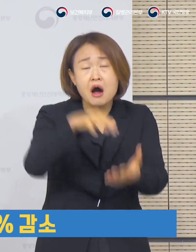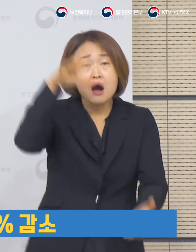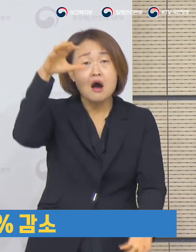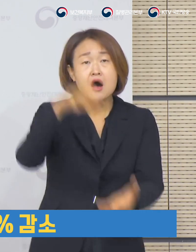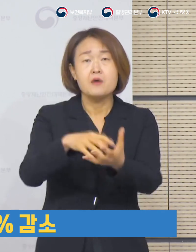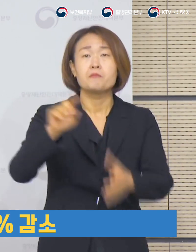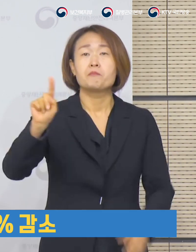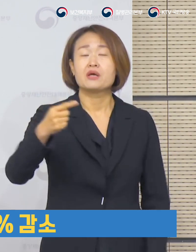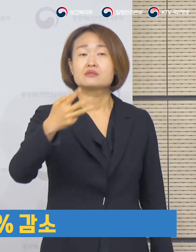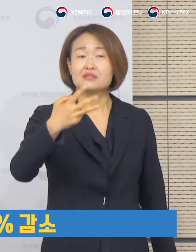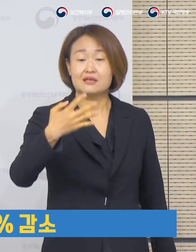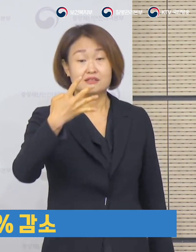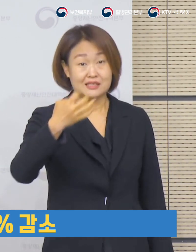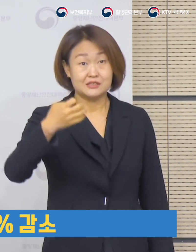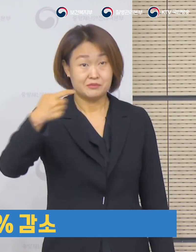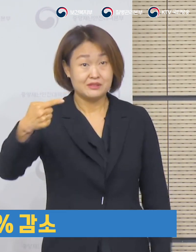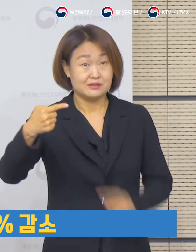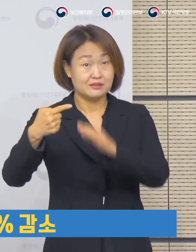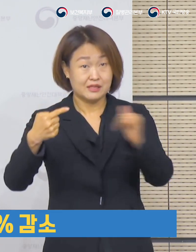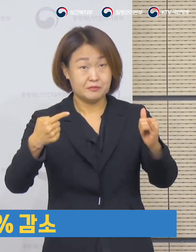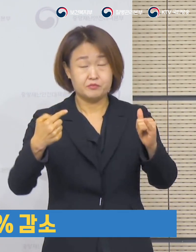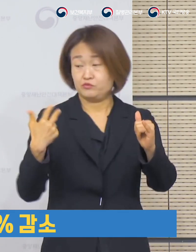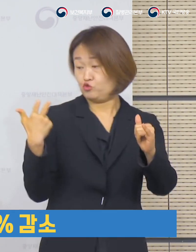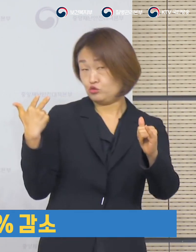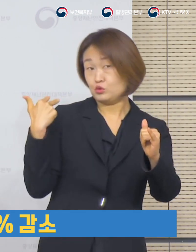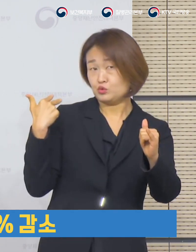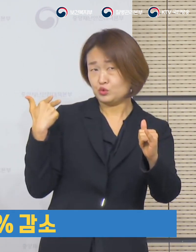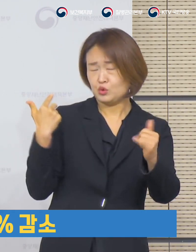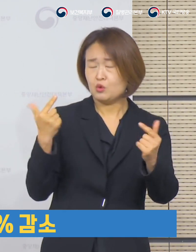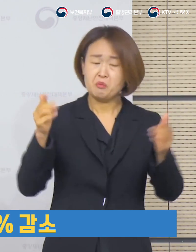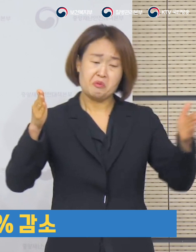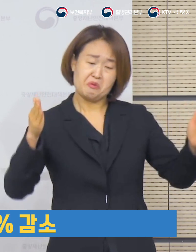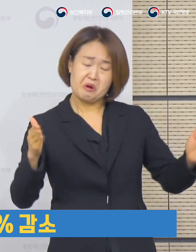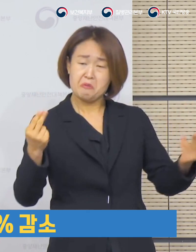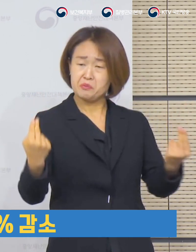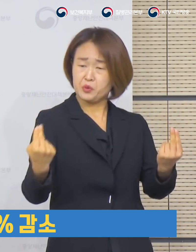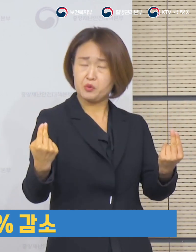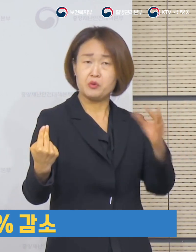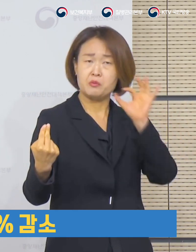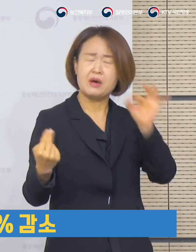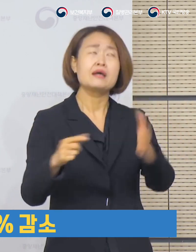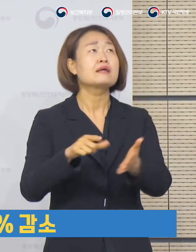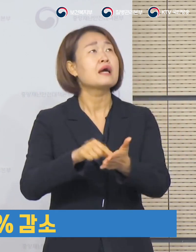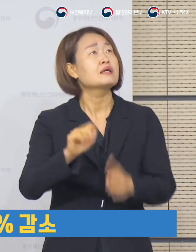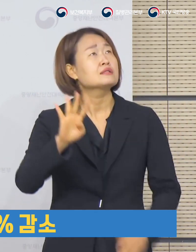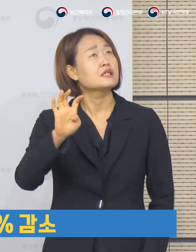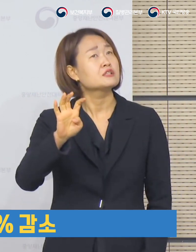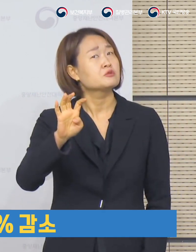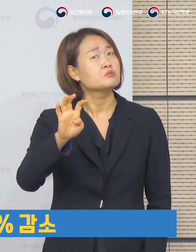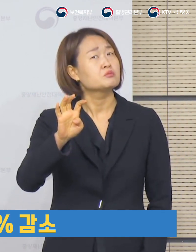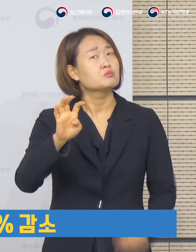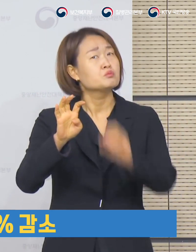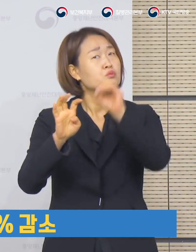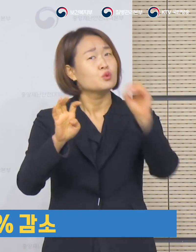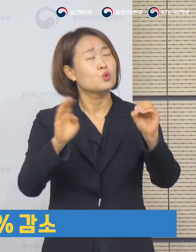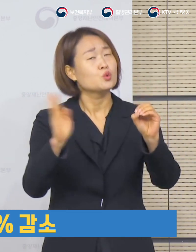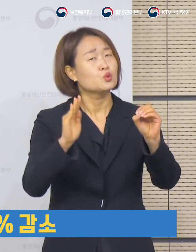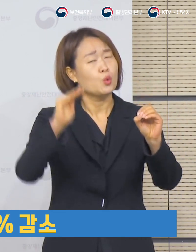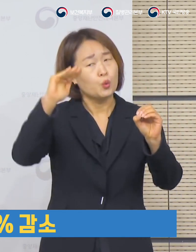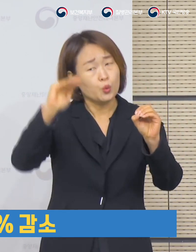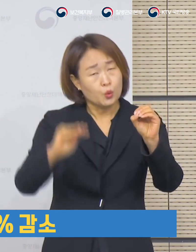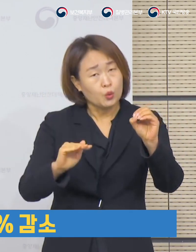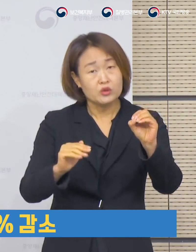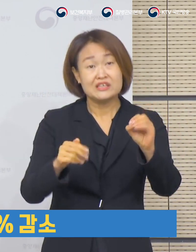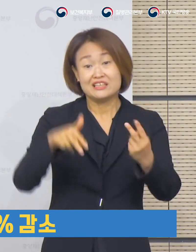모두 141명으로 지난주 같은 기간에 비하여 약 40% 감소하였고